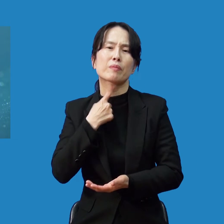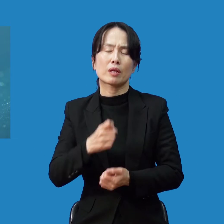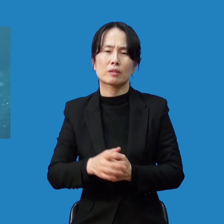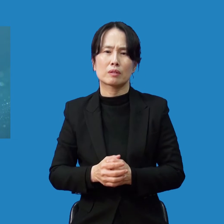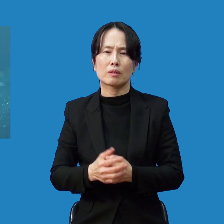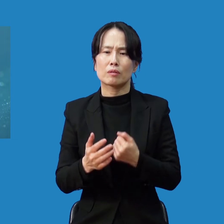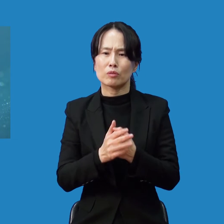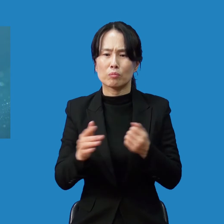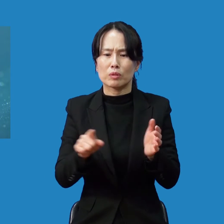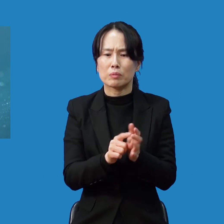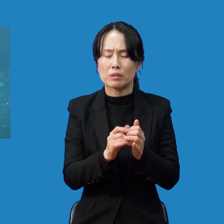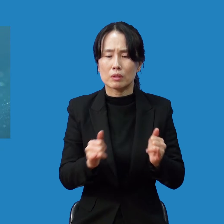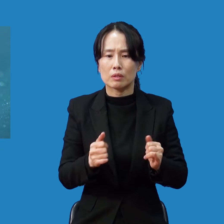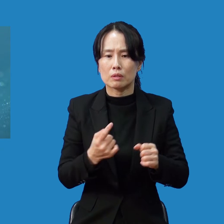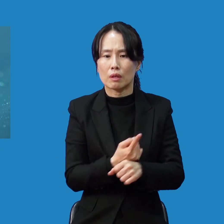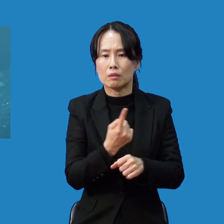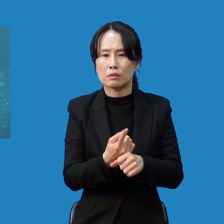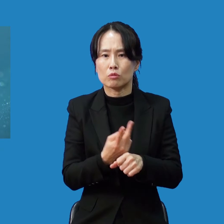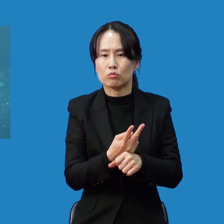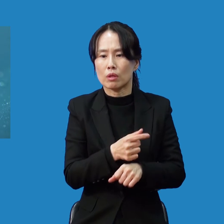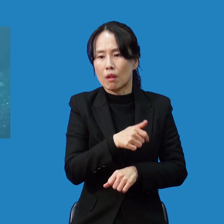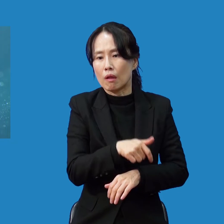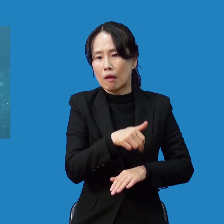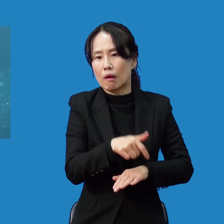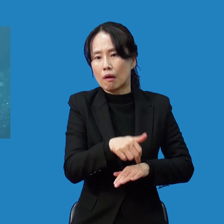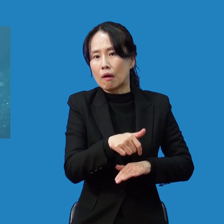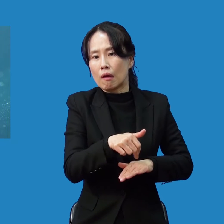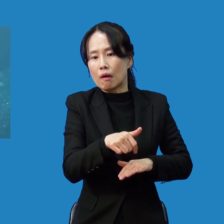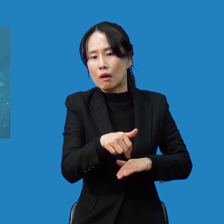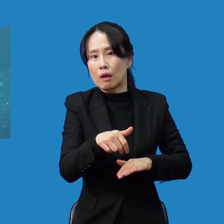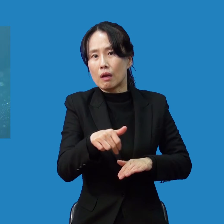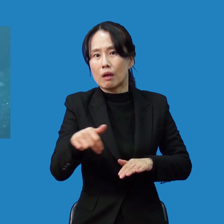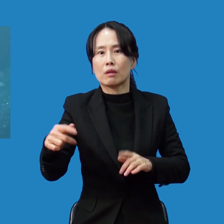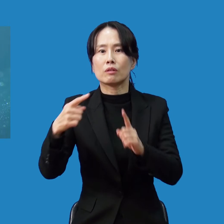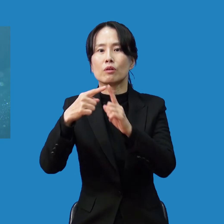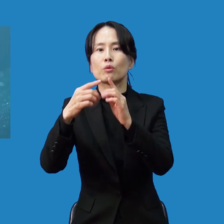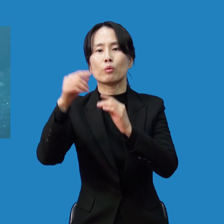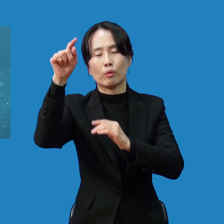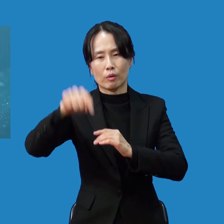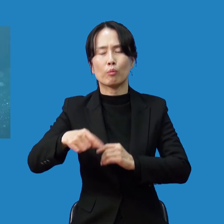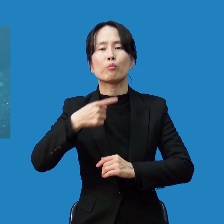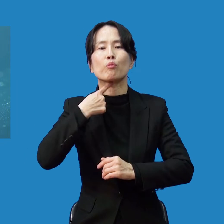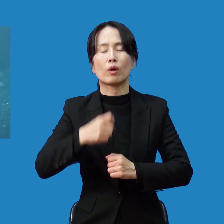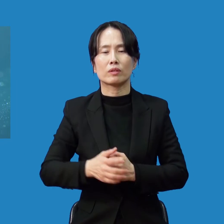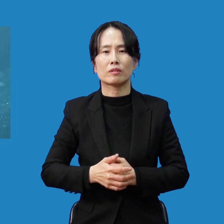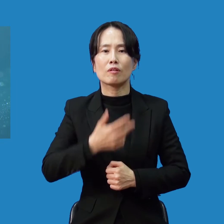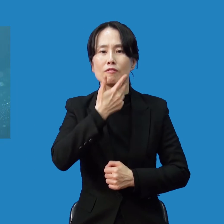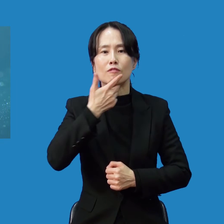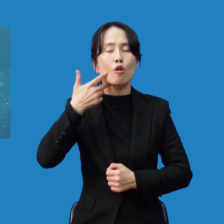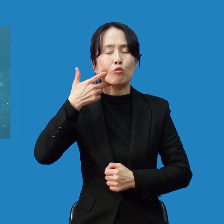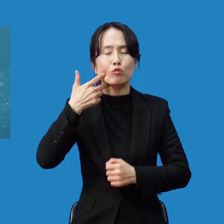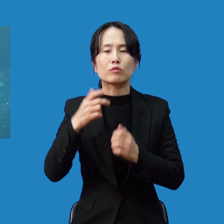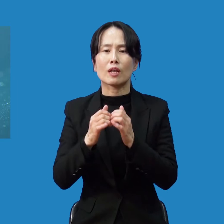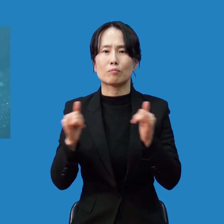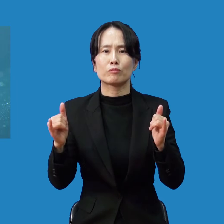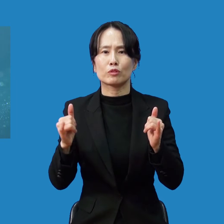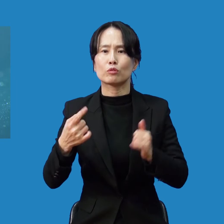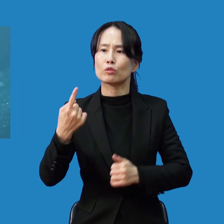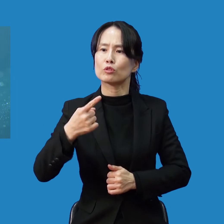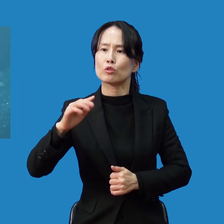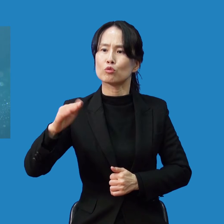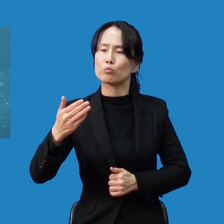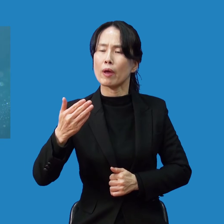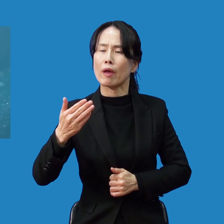2시간이고 다 걸어서 교회에 왔습니다. 우리만 그렇게 한 것도 아니고 영국 교인들도